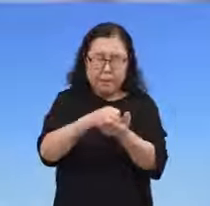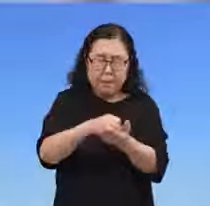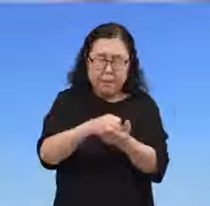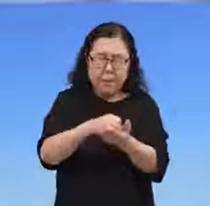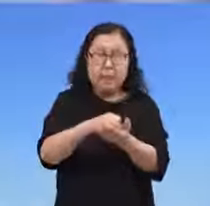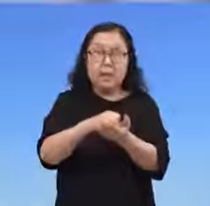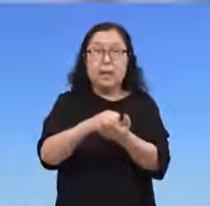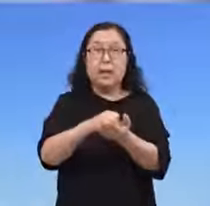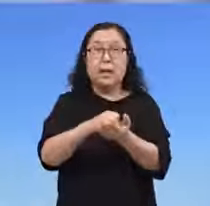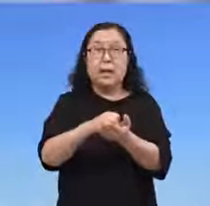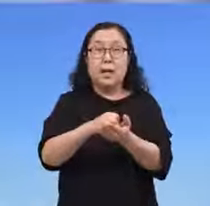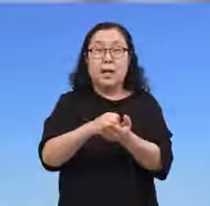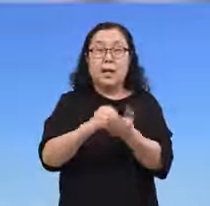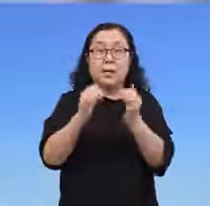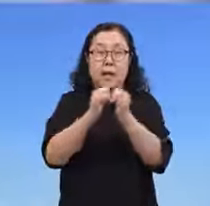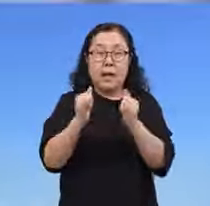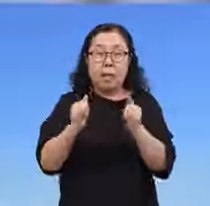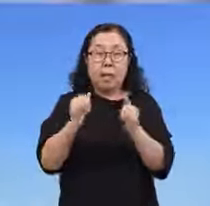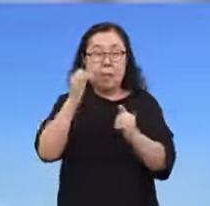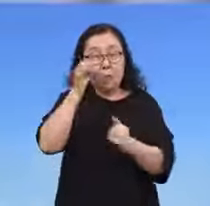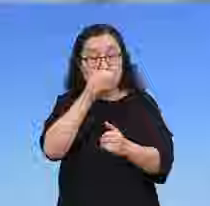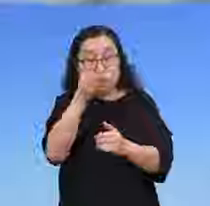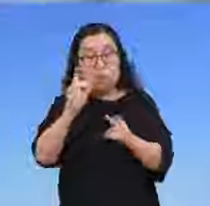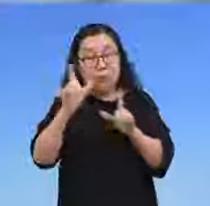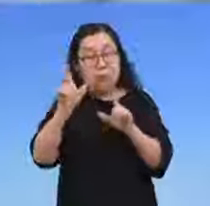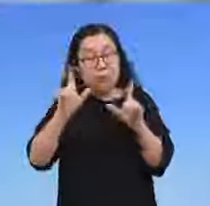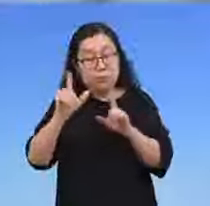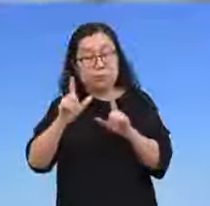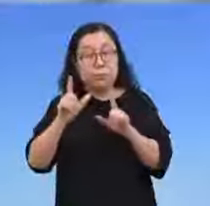신학생 시절에 보여줘야 되는 그 어설픔 아닙니까?